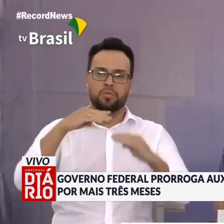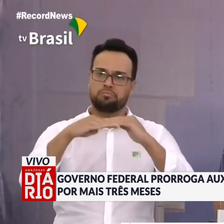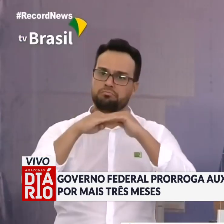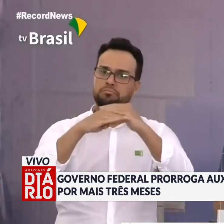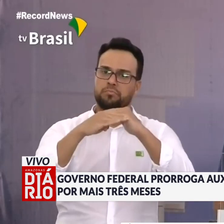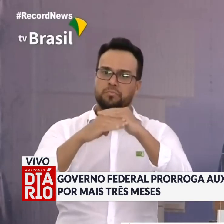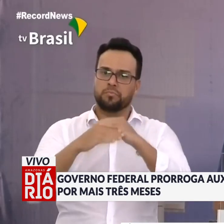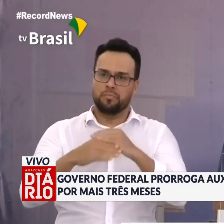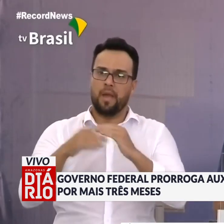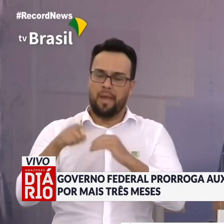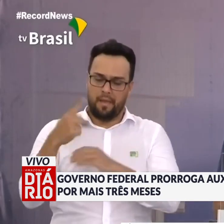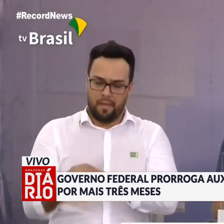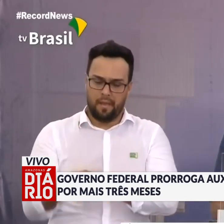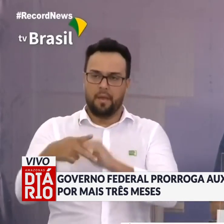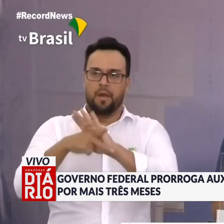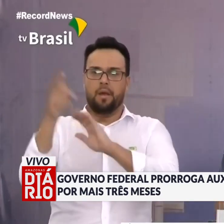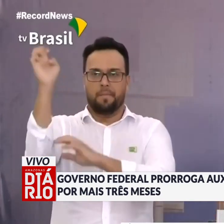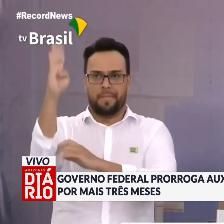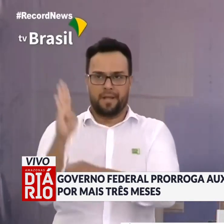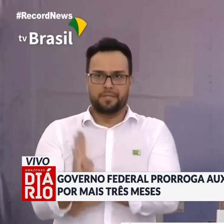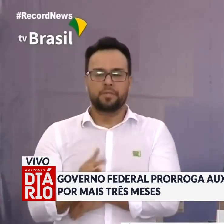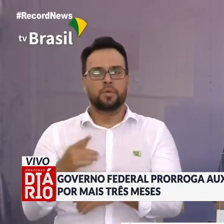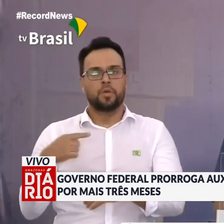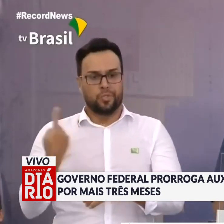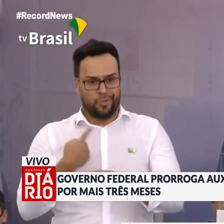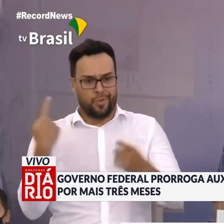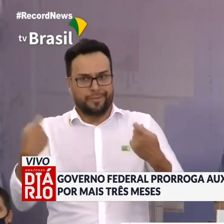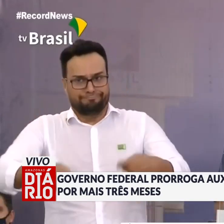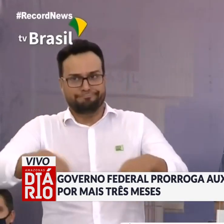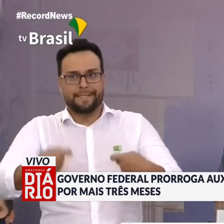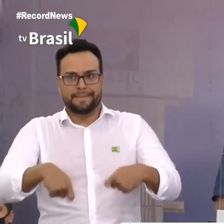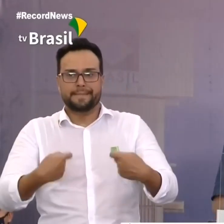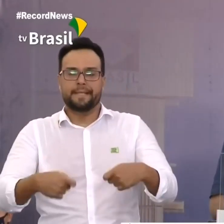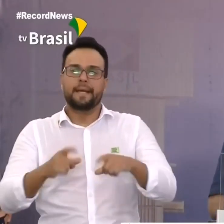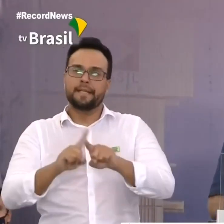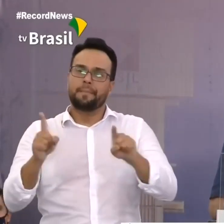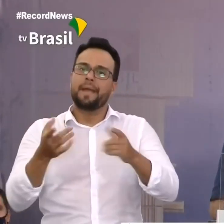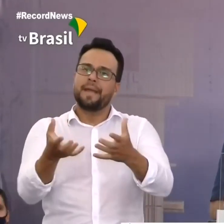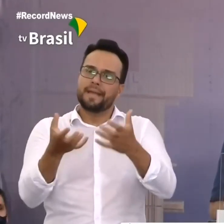Roma, afirmou que em novembro haverá um novo programa social do governo.